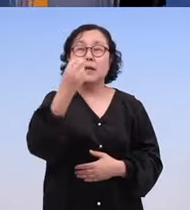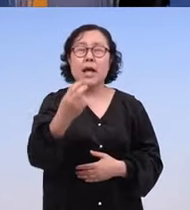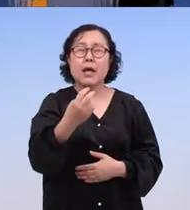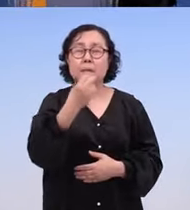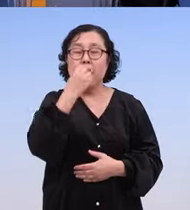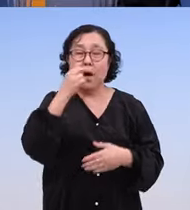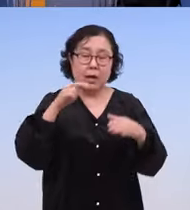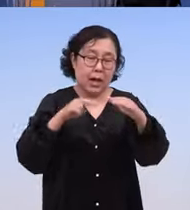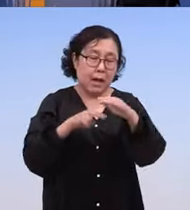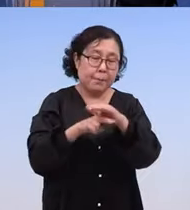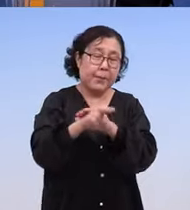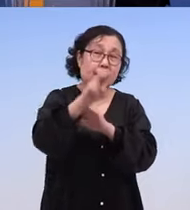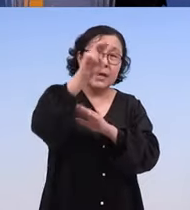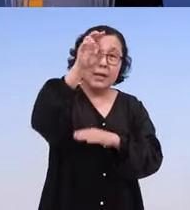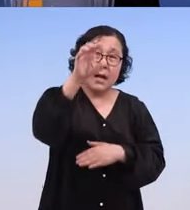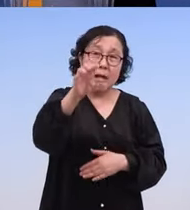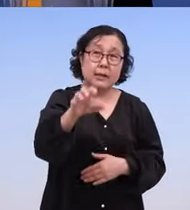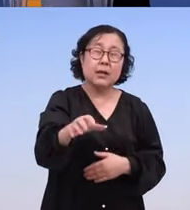피난처시니